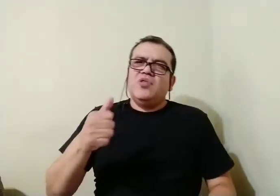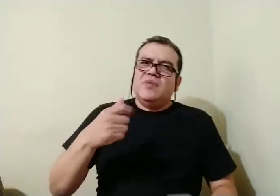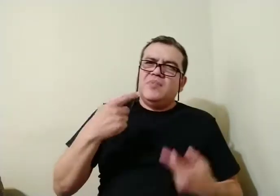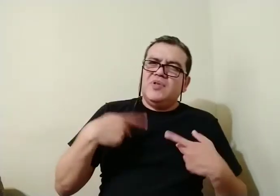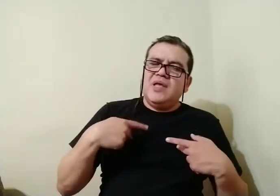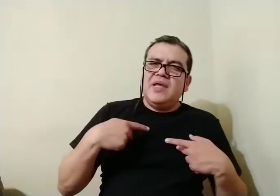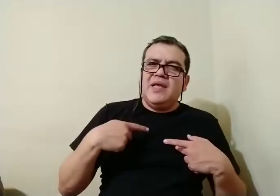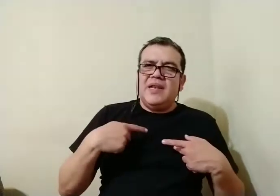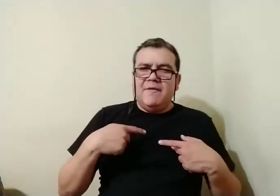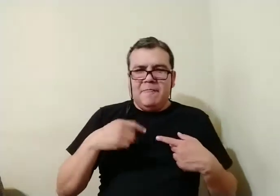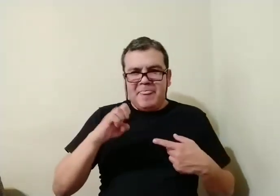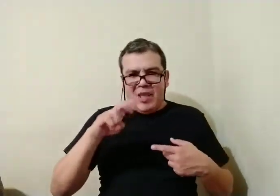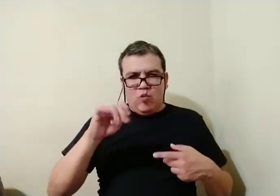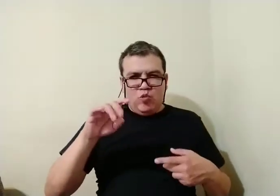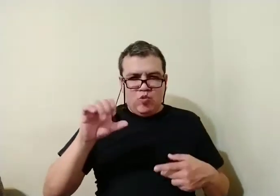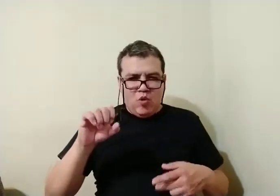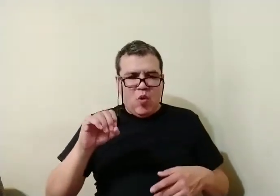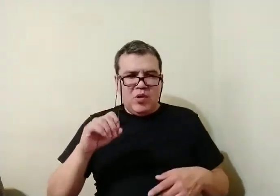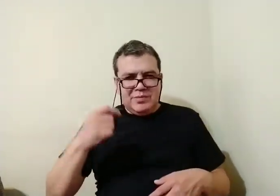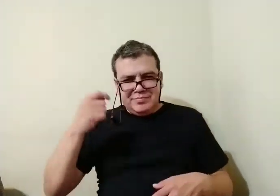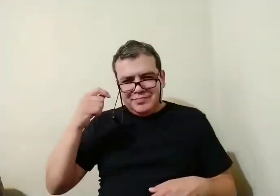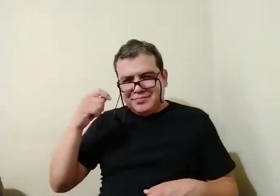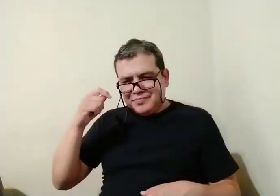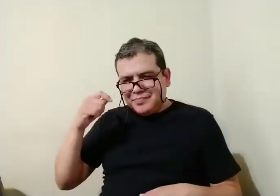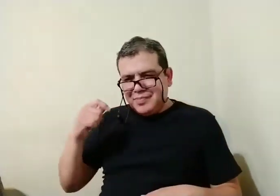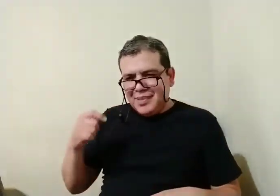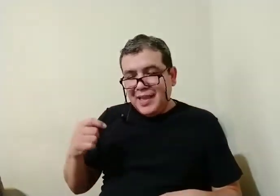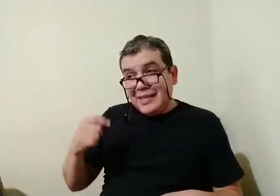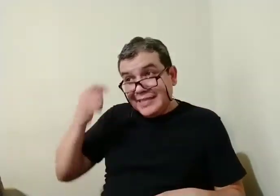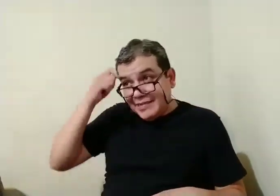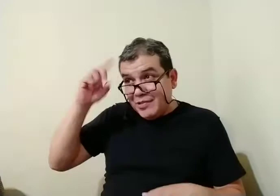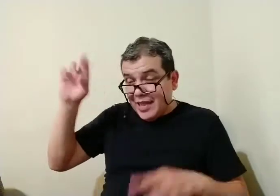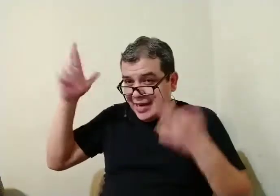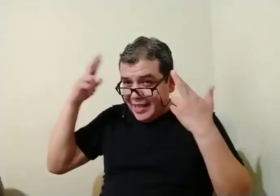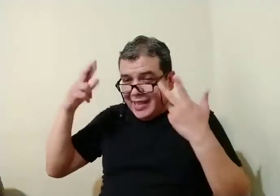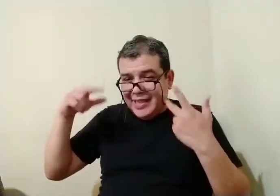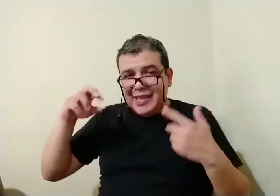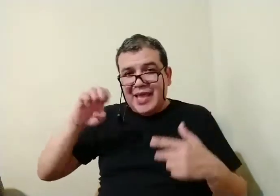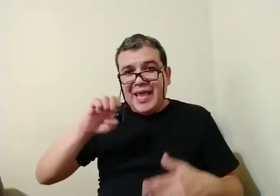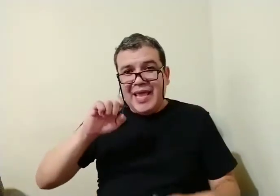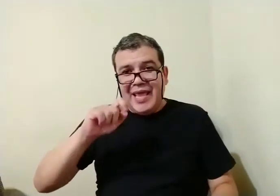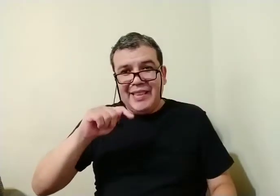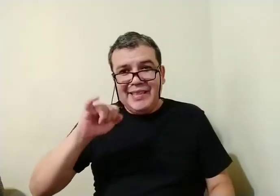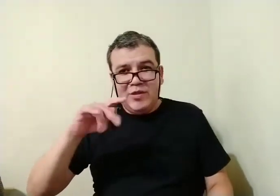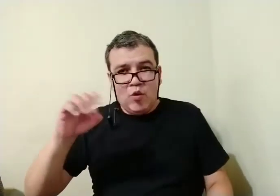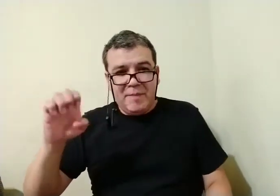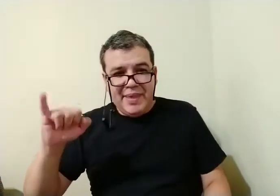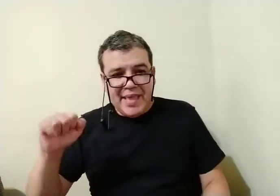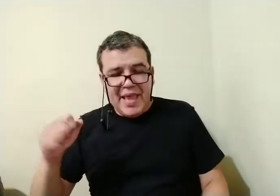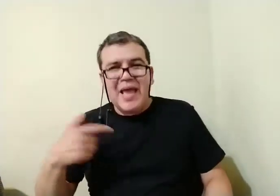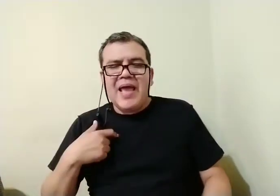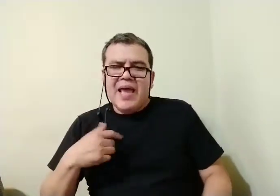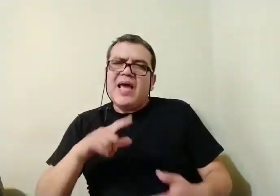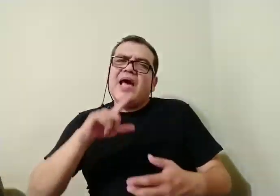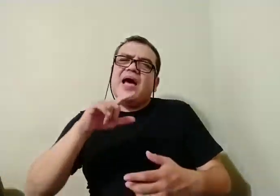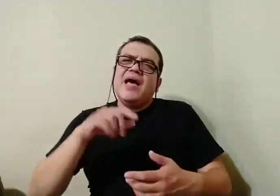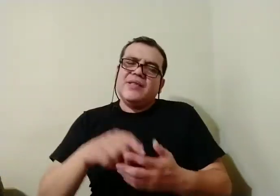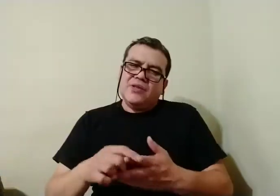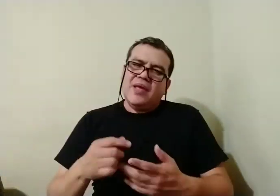el convencimiento del Espíritu Santo en los corazones de muchas personas.